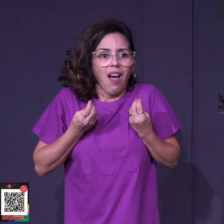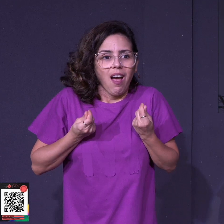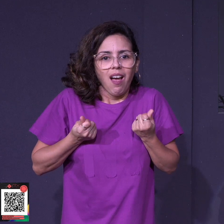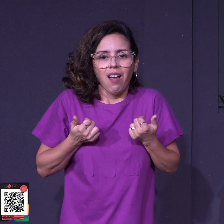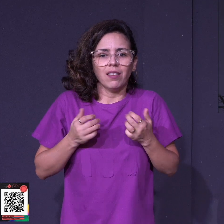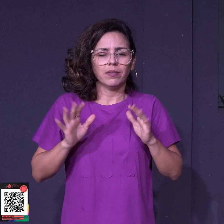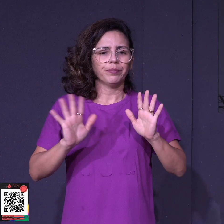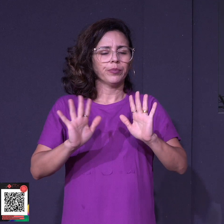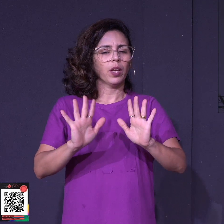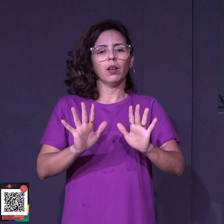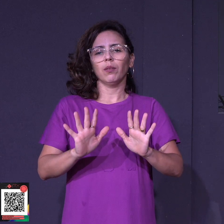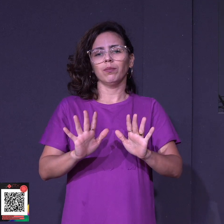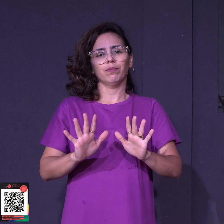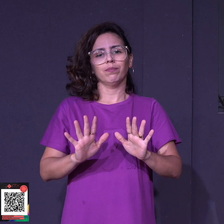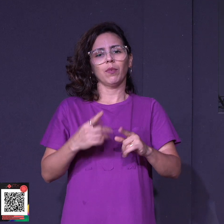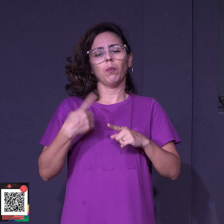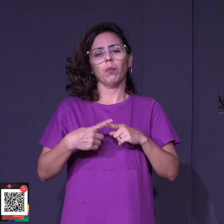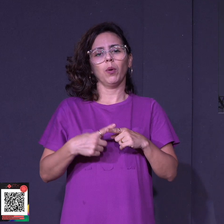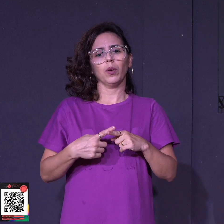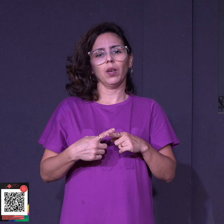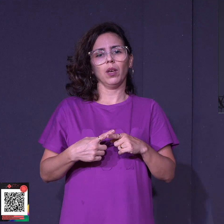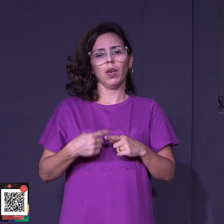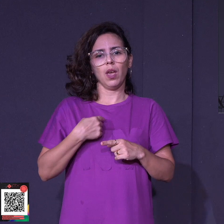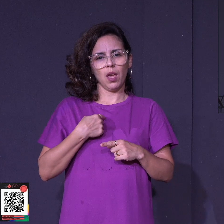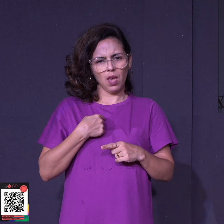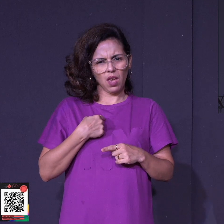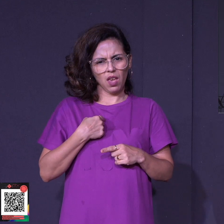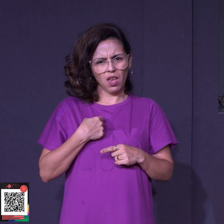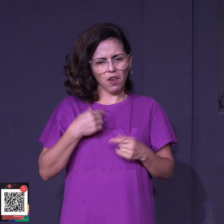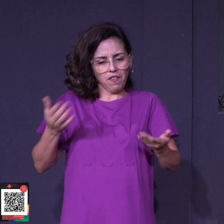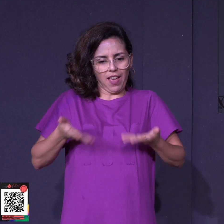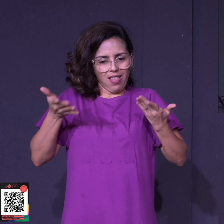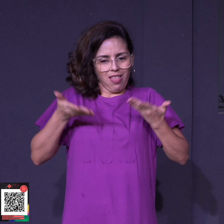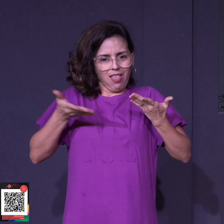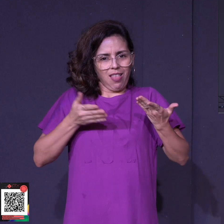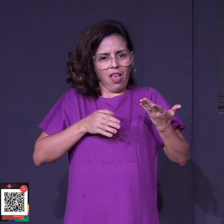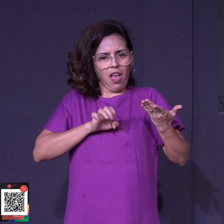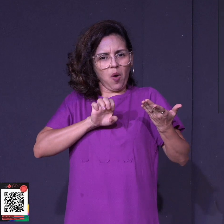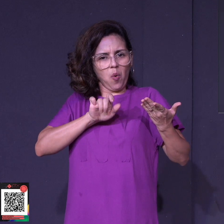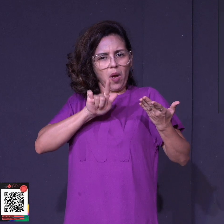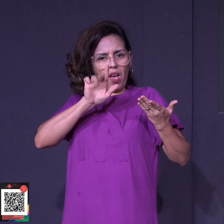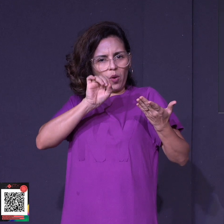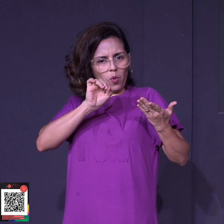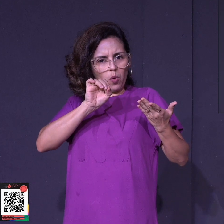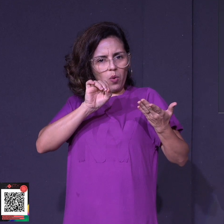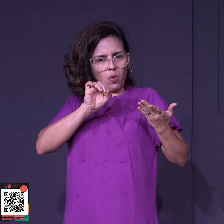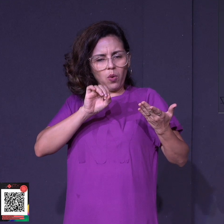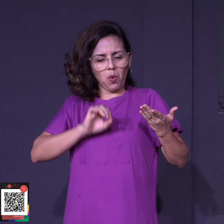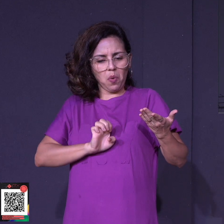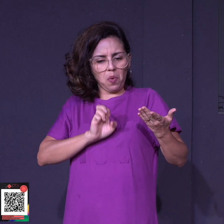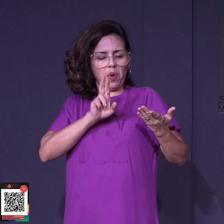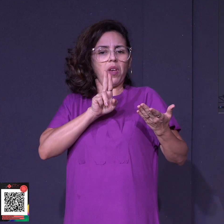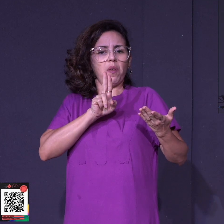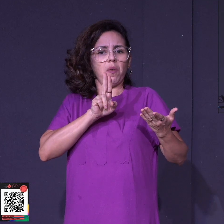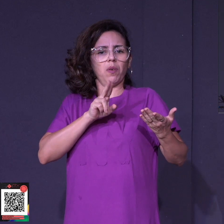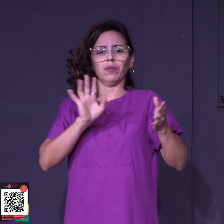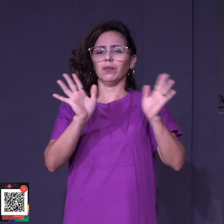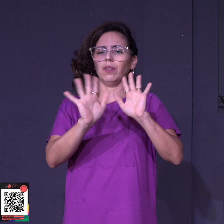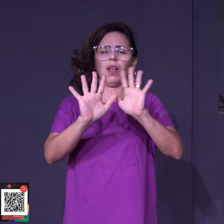Nunca vou suavizar a verdade do evangelho. E nunca me colocarei aqui numa situação melhor que você. Essa palavra que eu estou pregando, eu